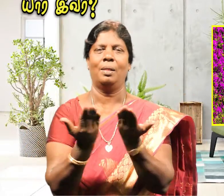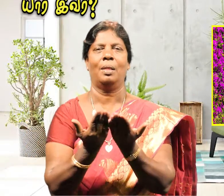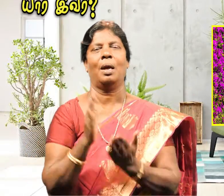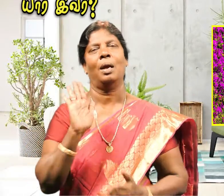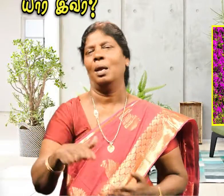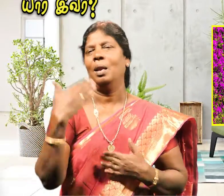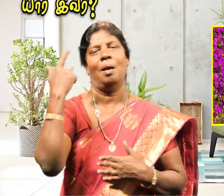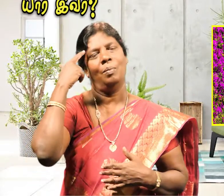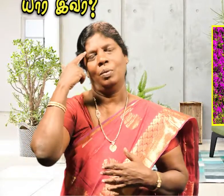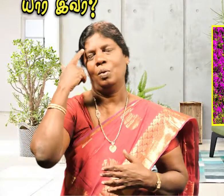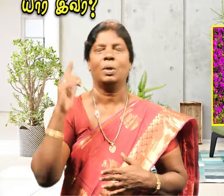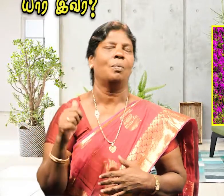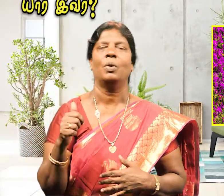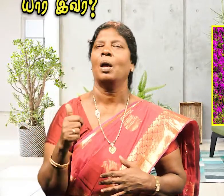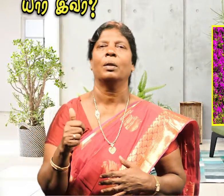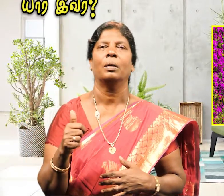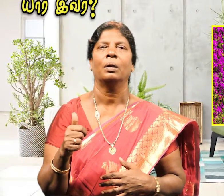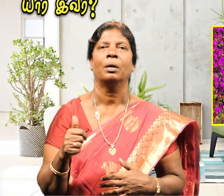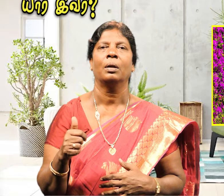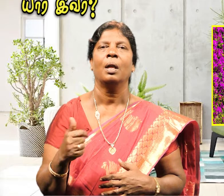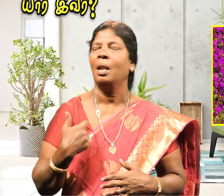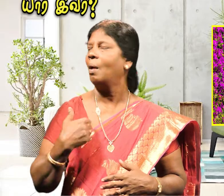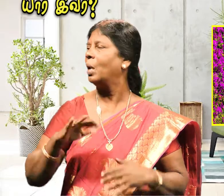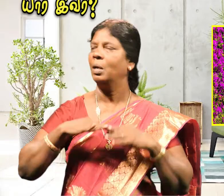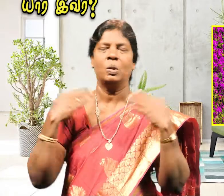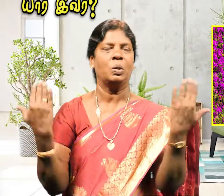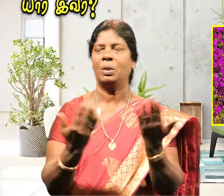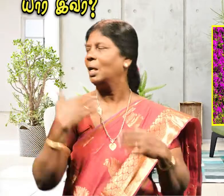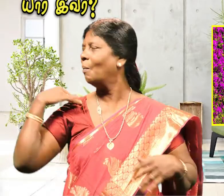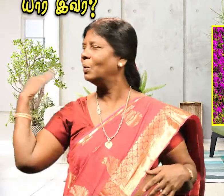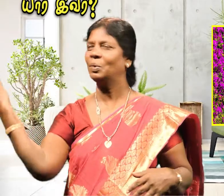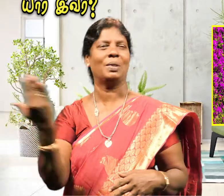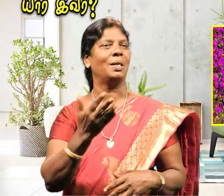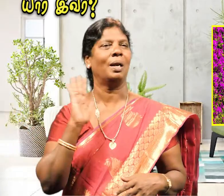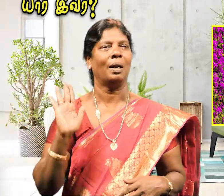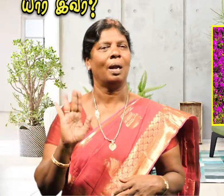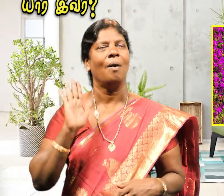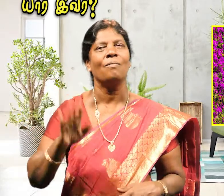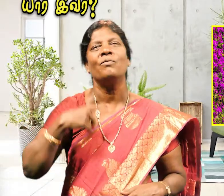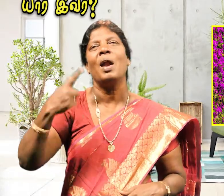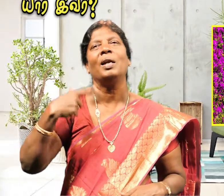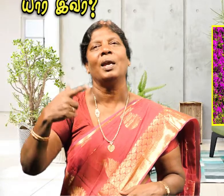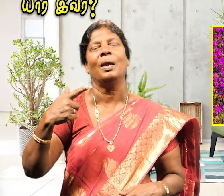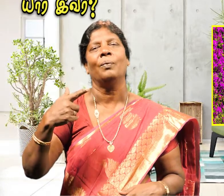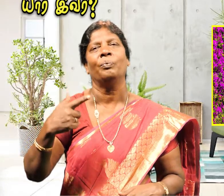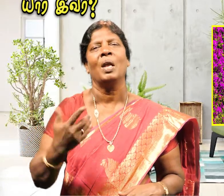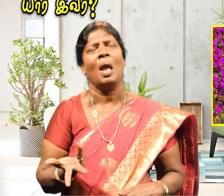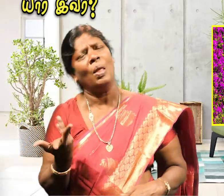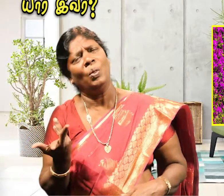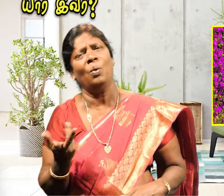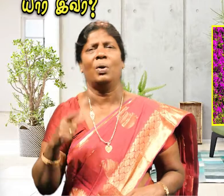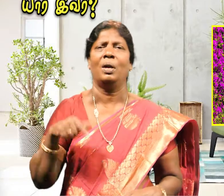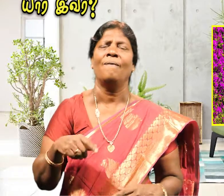என்பதை நாம் மறுக்க முடியாது. நம்மை சுற்றி இருக்கிற சூழ்நிலைகள் நம்முடைய